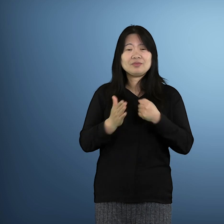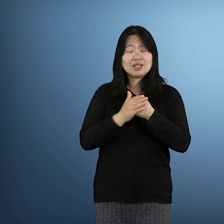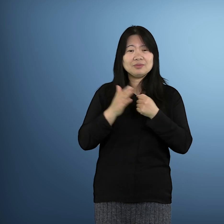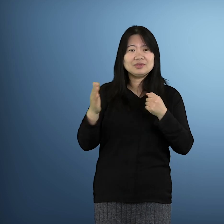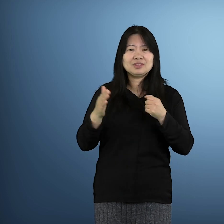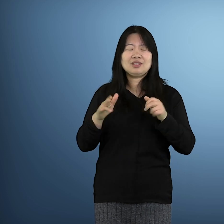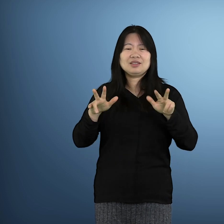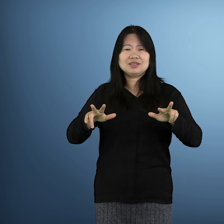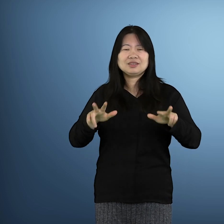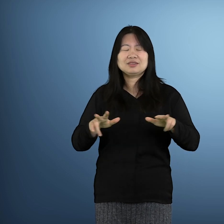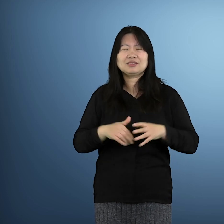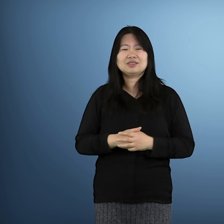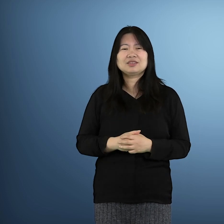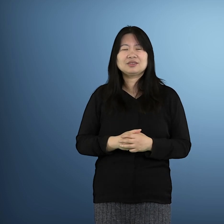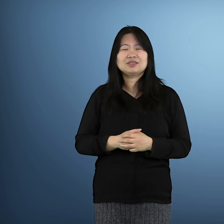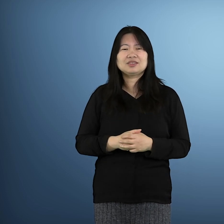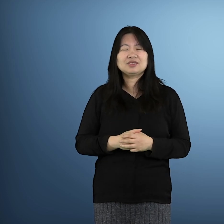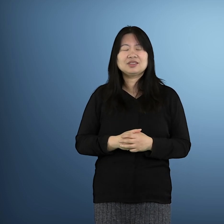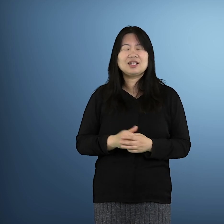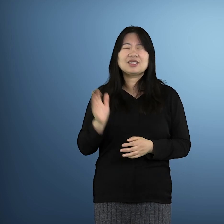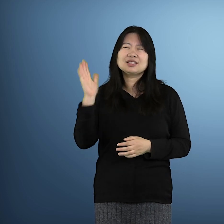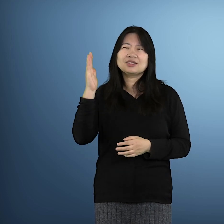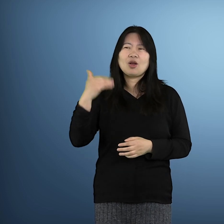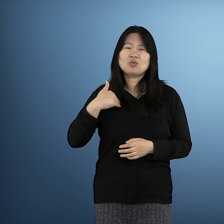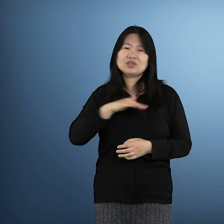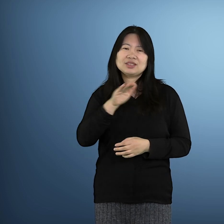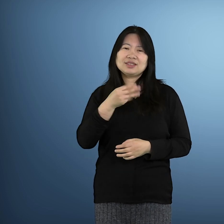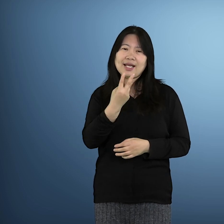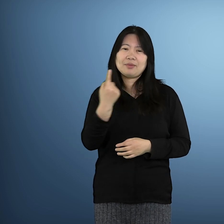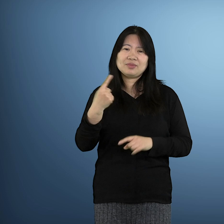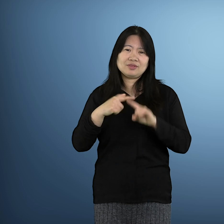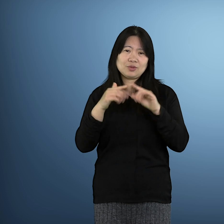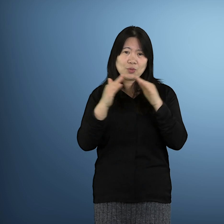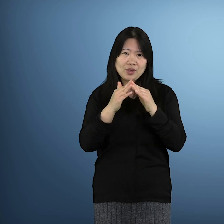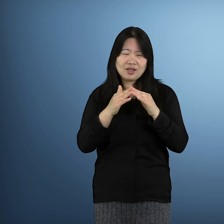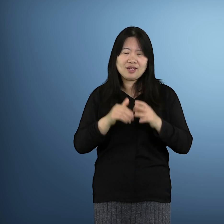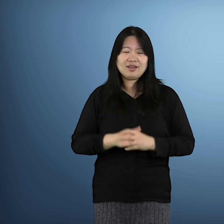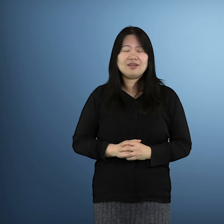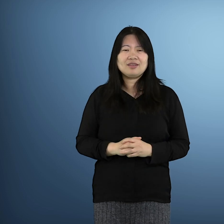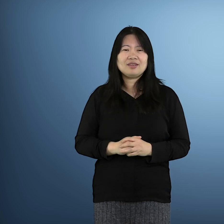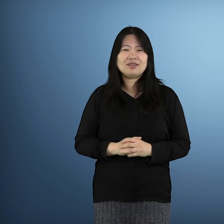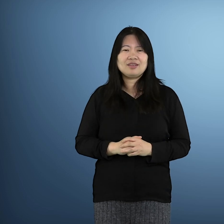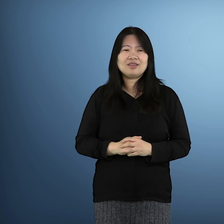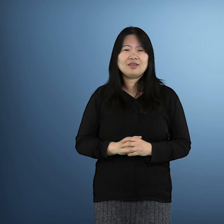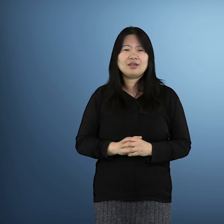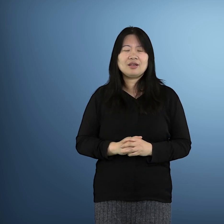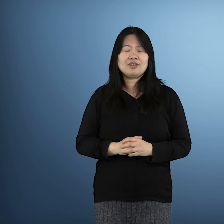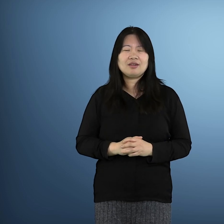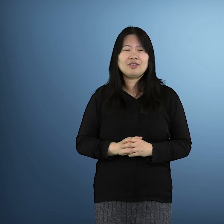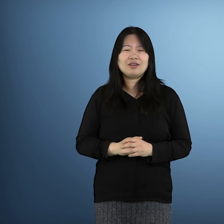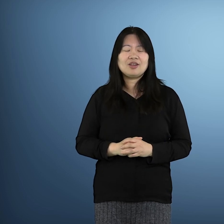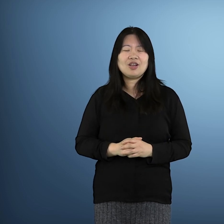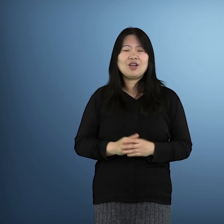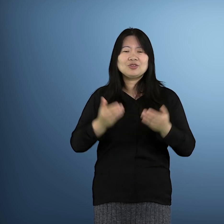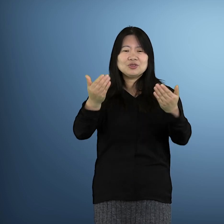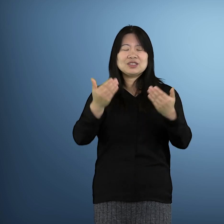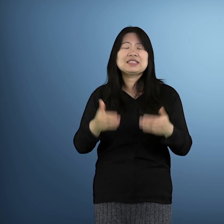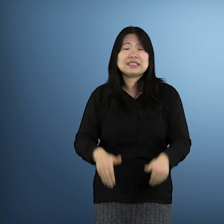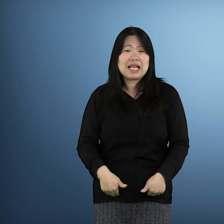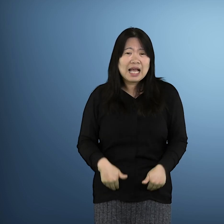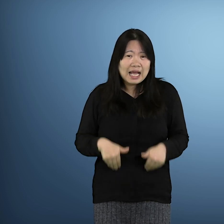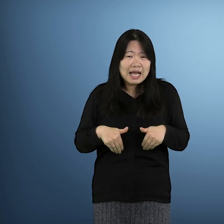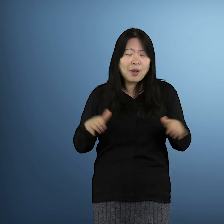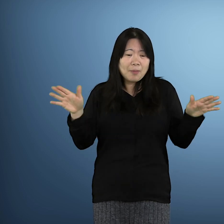어쨌든 참 근간에 우리 삼일교회 이렇게 불개하신 따뜻한